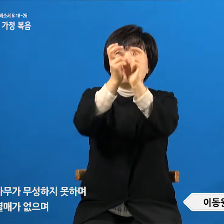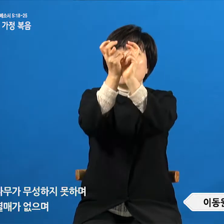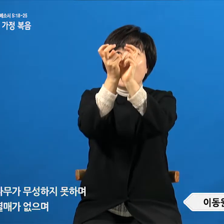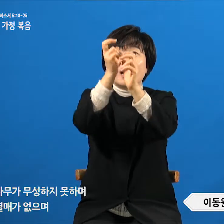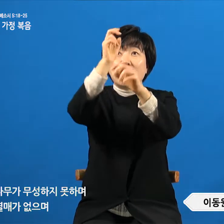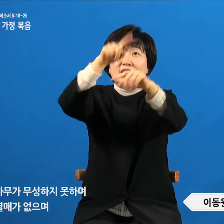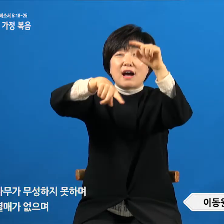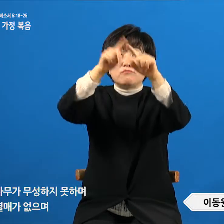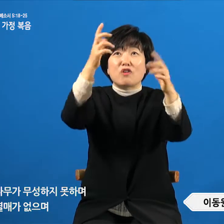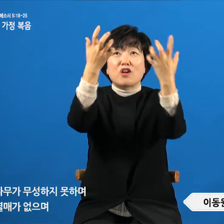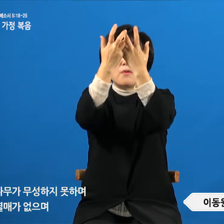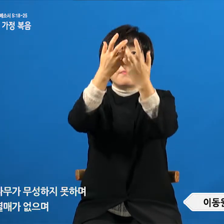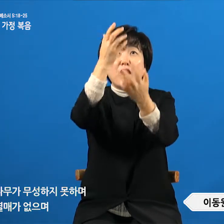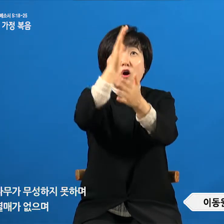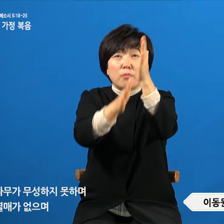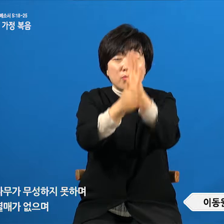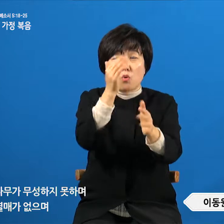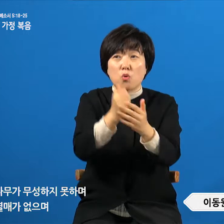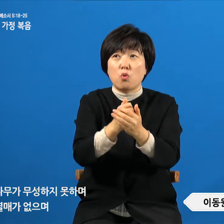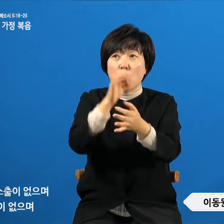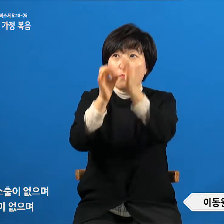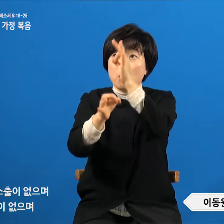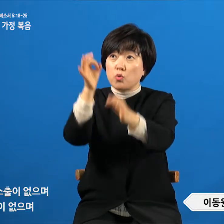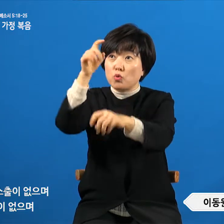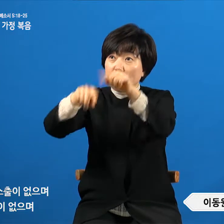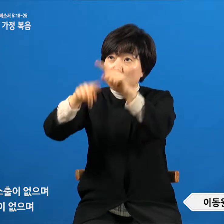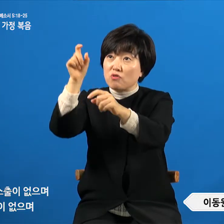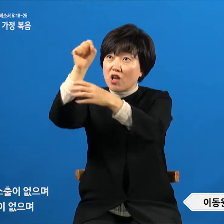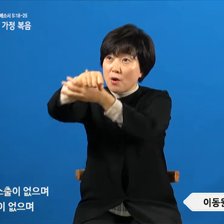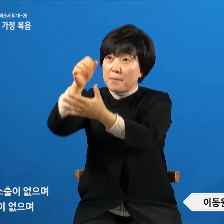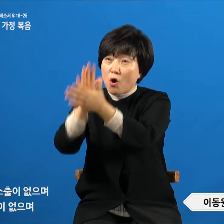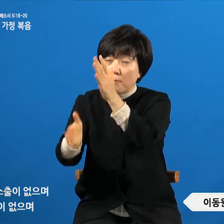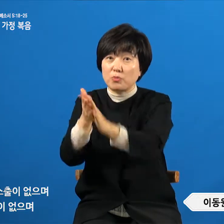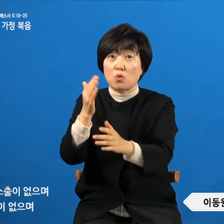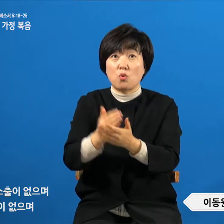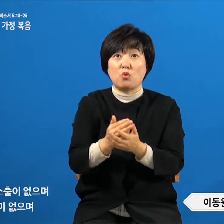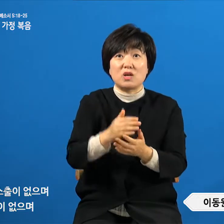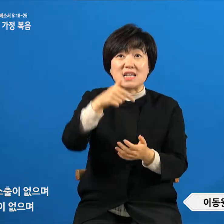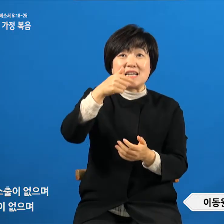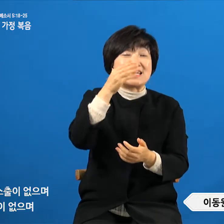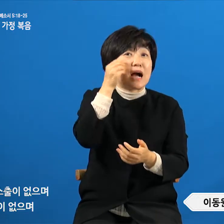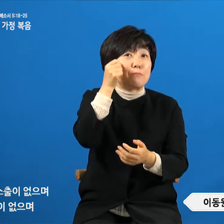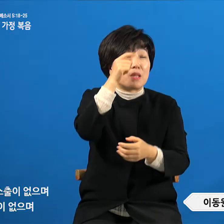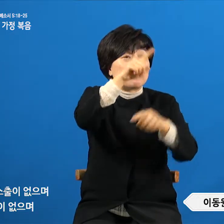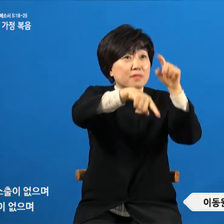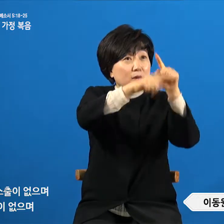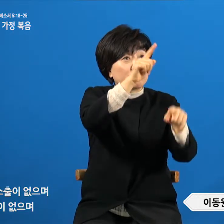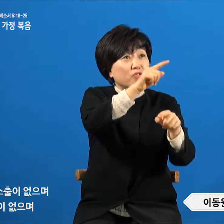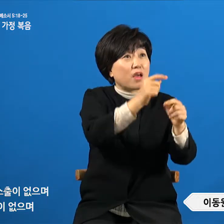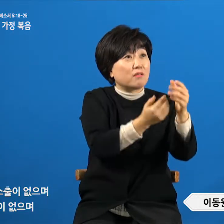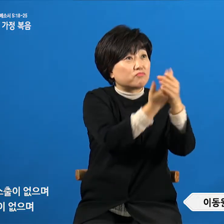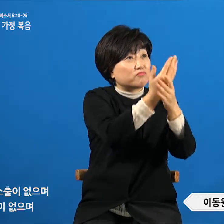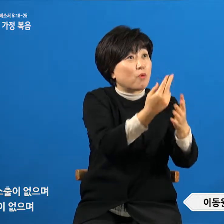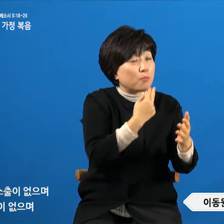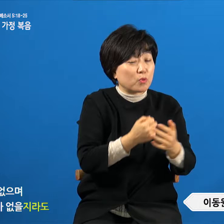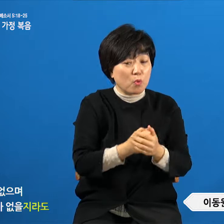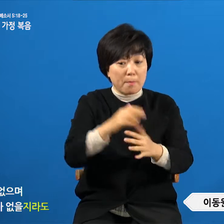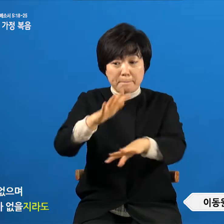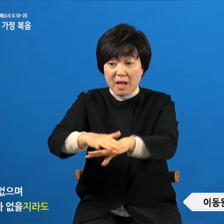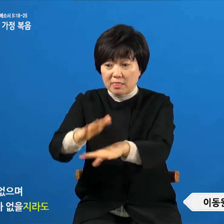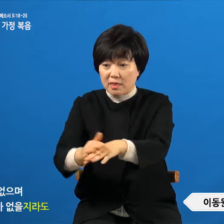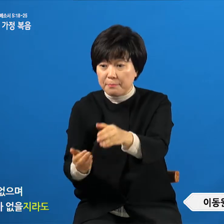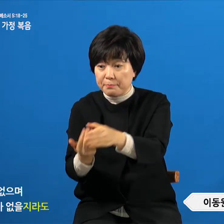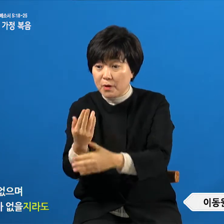나무가 무성치 못하며 포도나무에 열매가 없으며 감람나무에 소출이 없으며 밭에 먹을